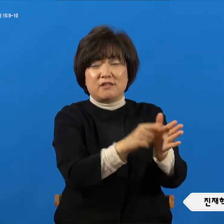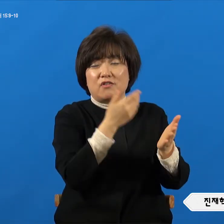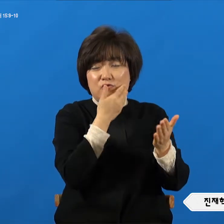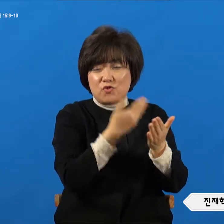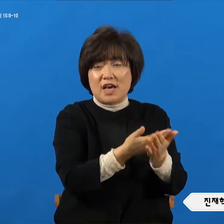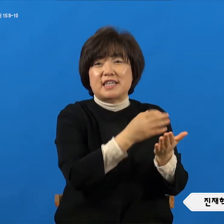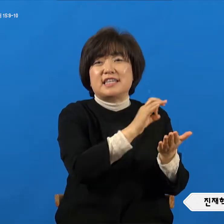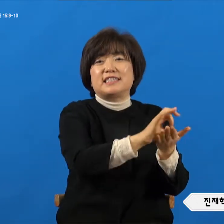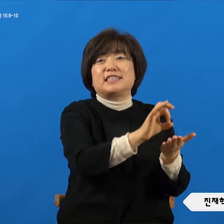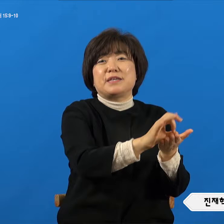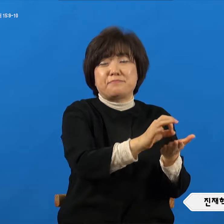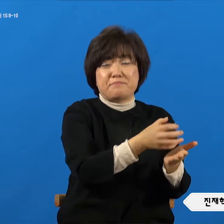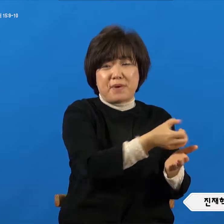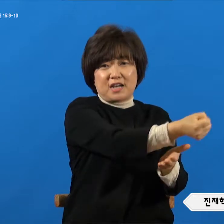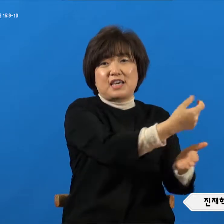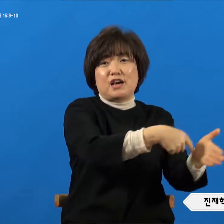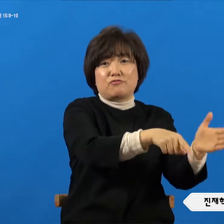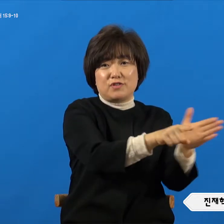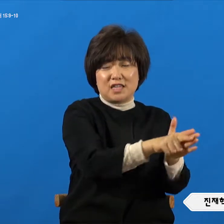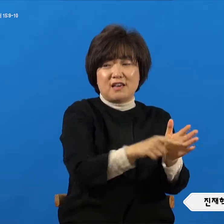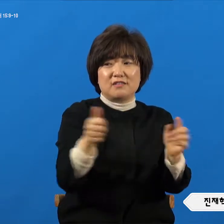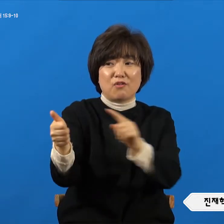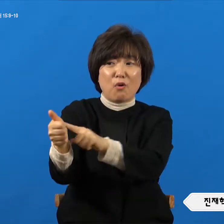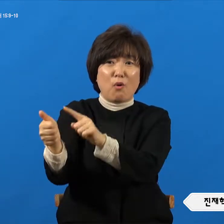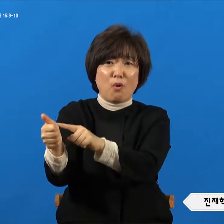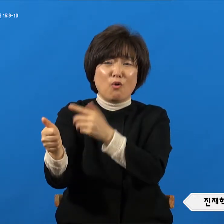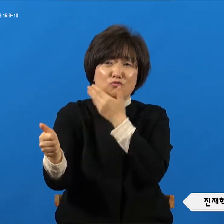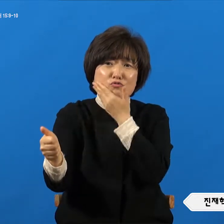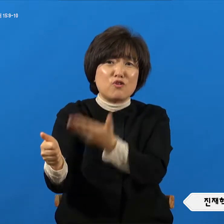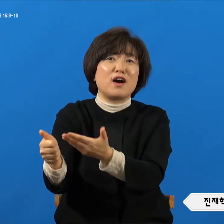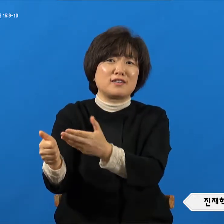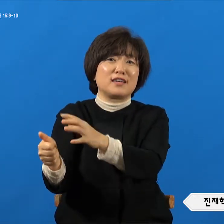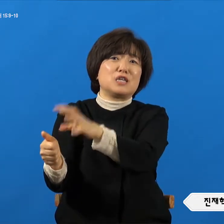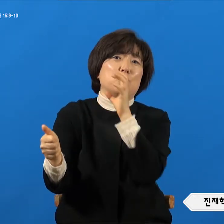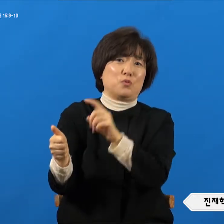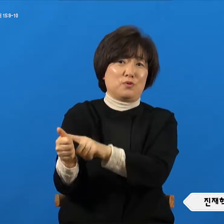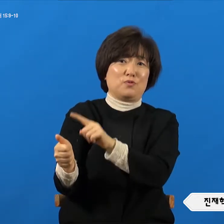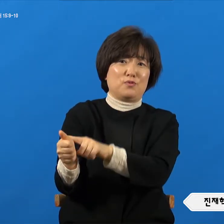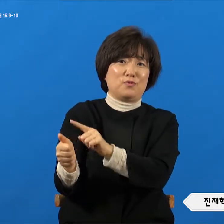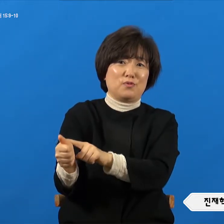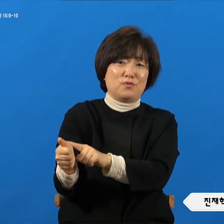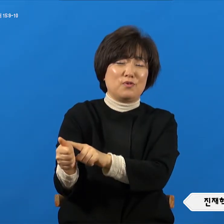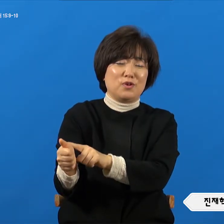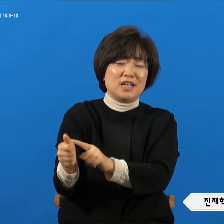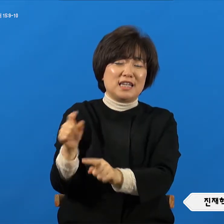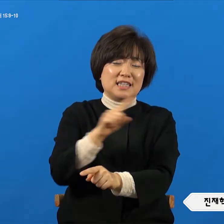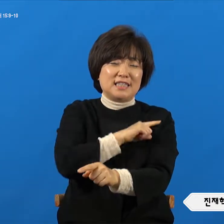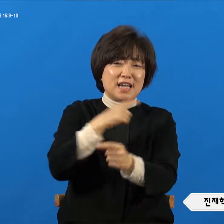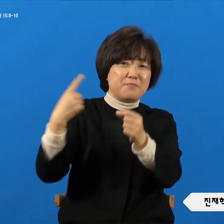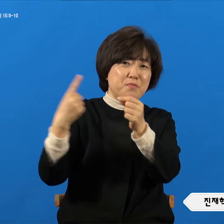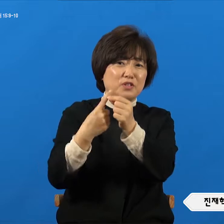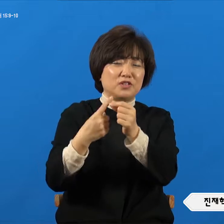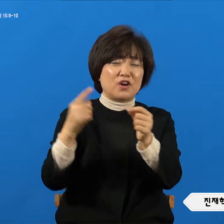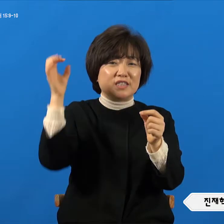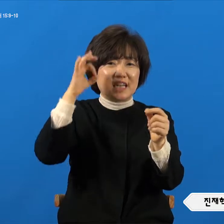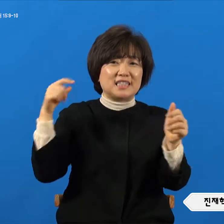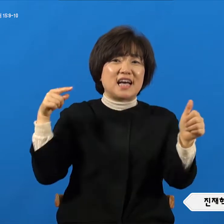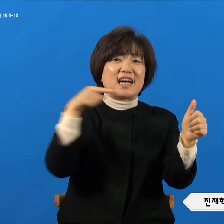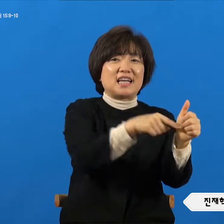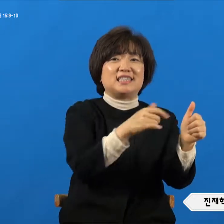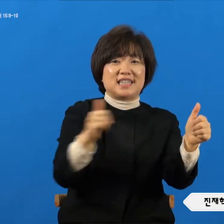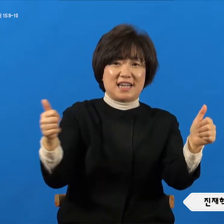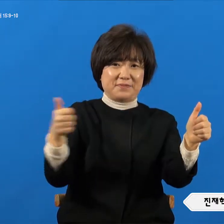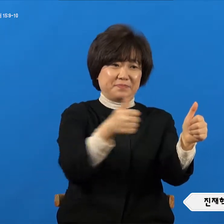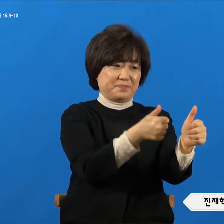축복의 통로입니다. 새로운 복음을 증거된 사람입니다. 가장 먼저 찾아간 사람입니다. 하나님의